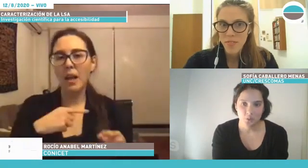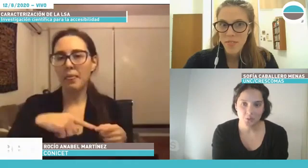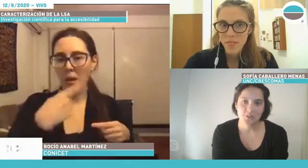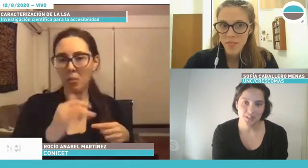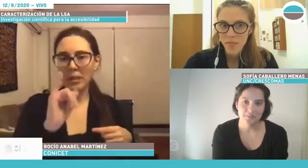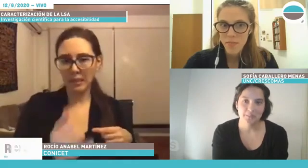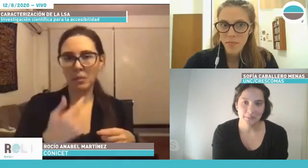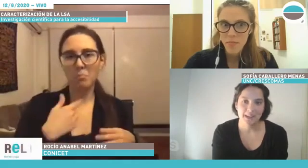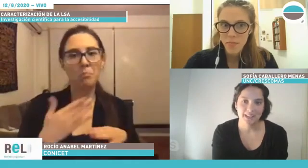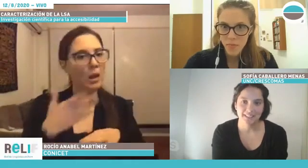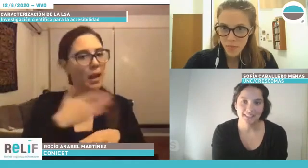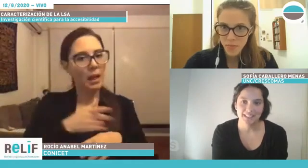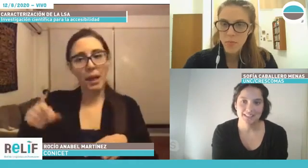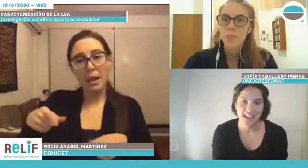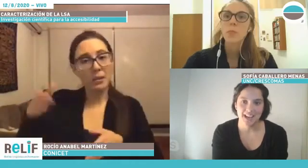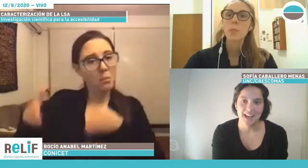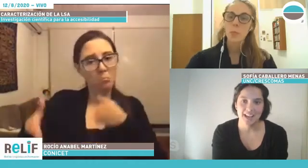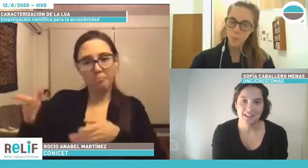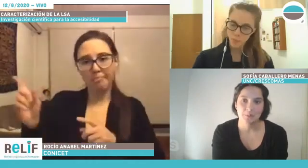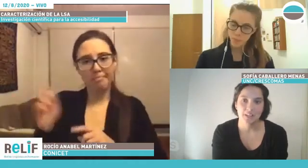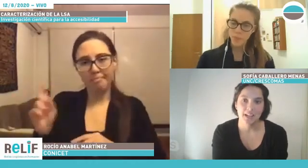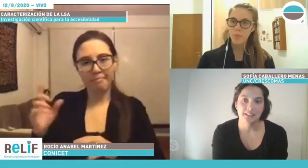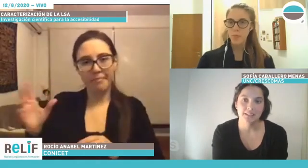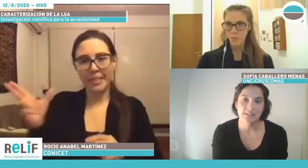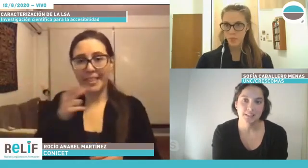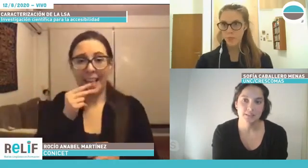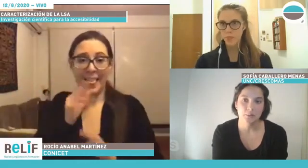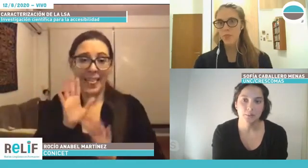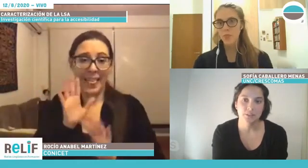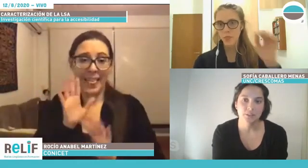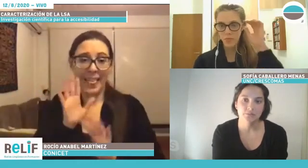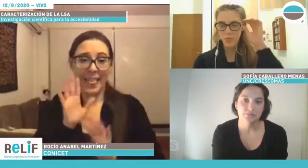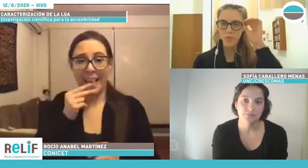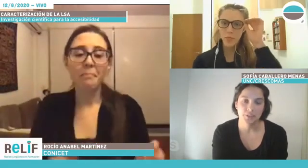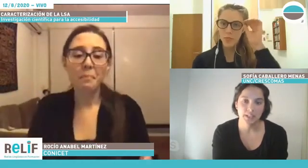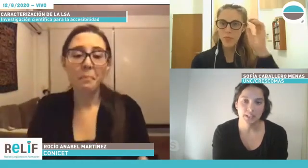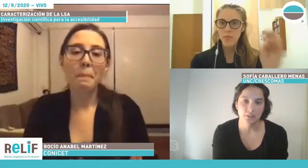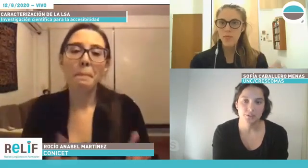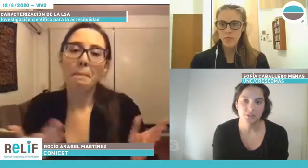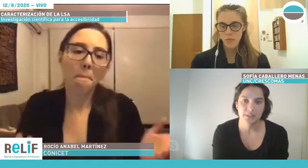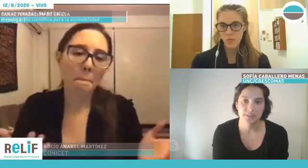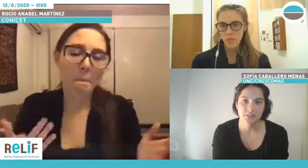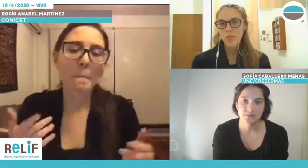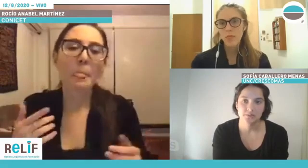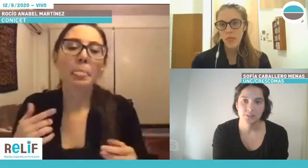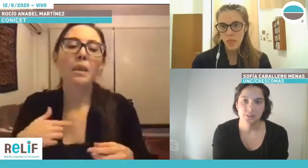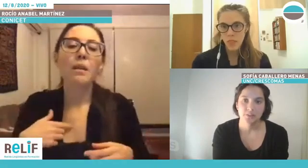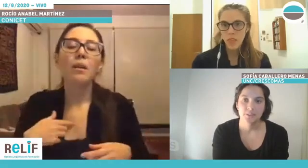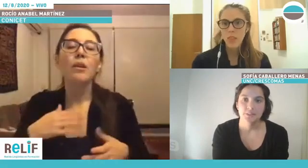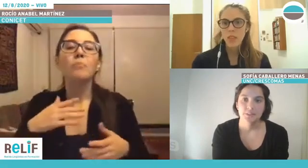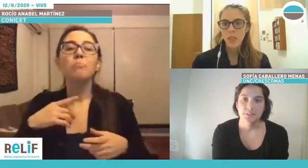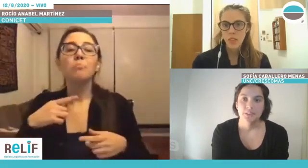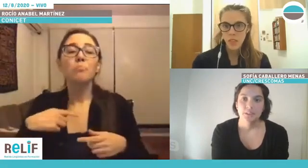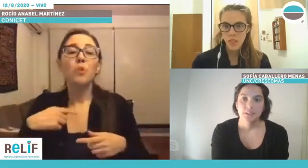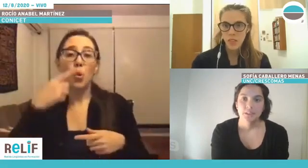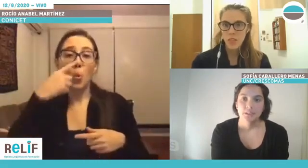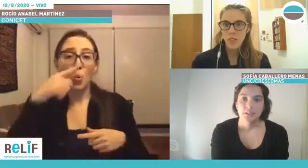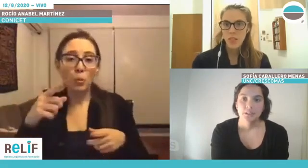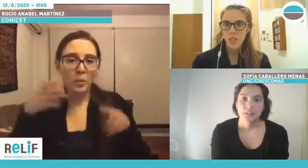empecé un curso, sí, para aprender LSA ahí, porque antes, en ese momento, no tenía conocimientos.